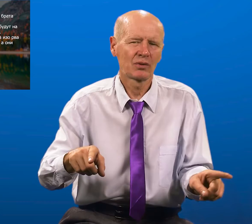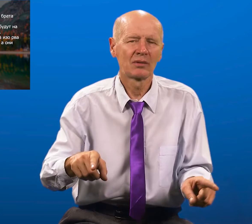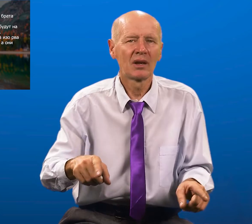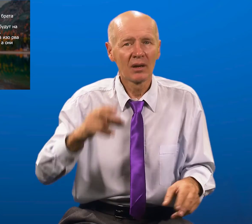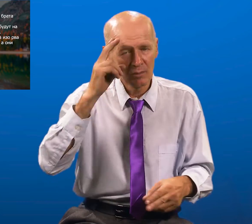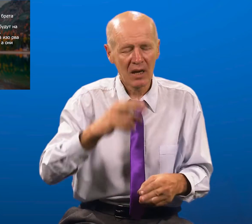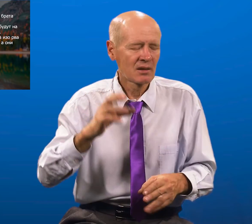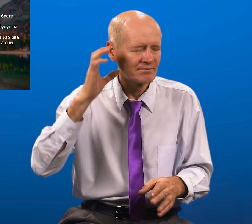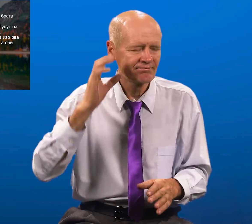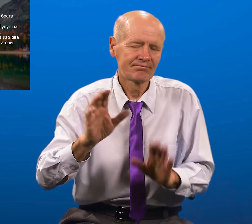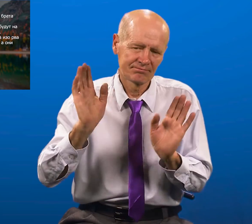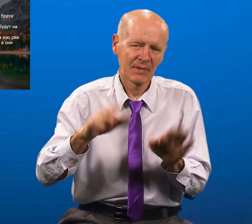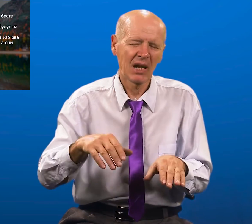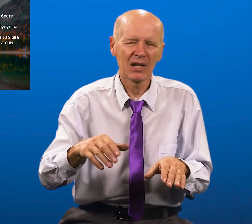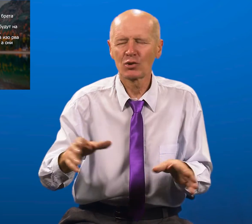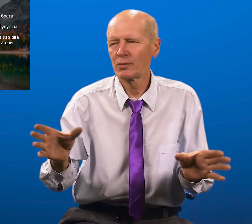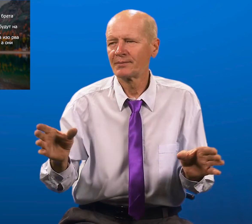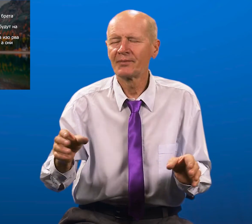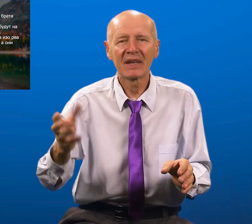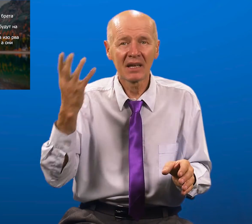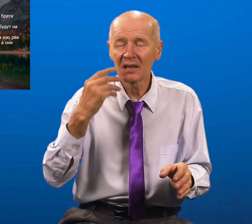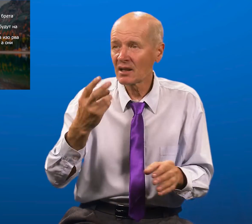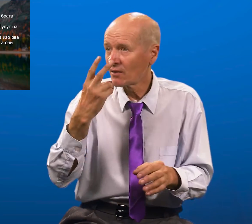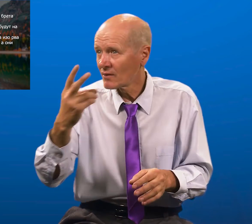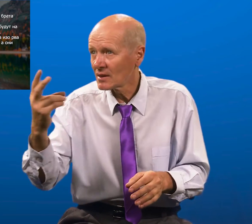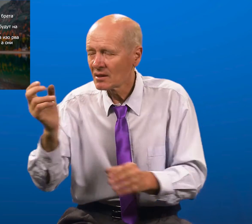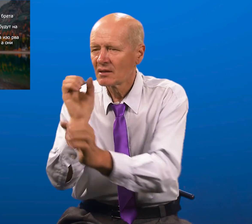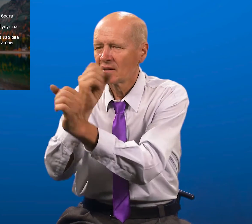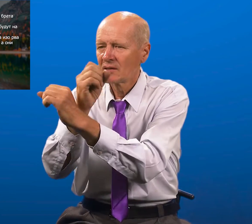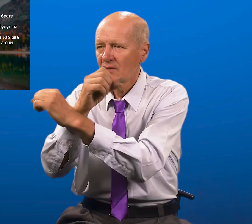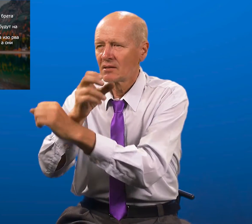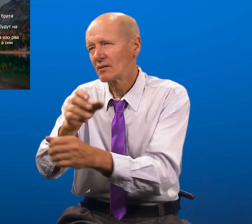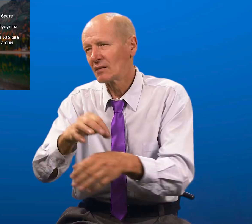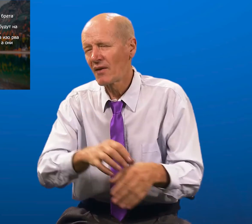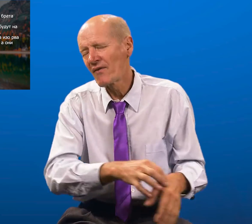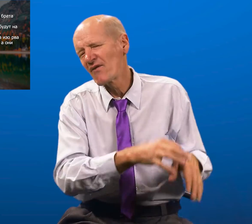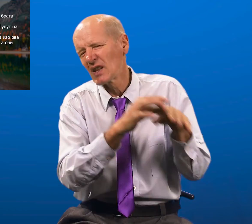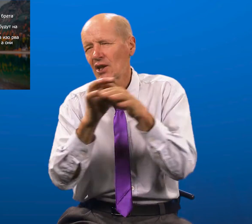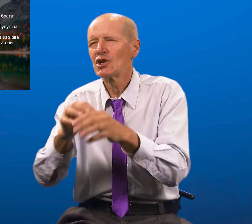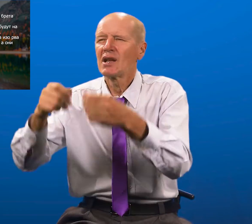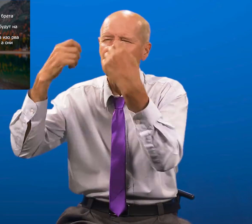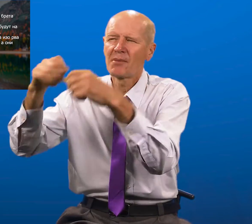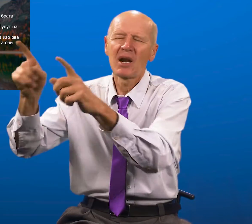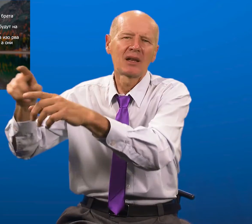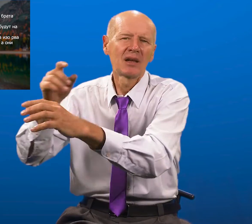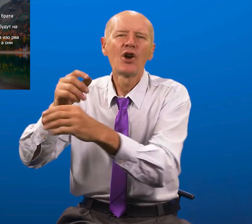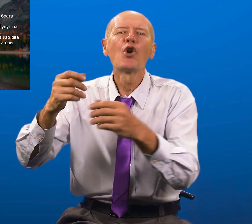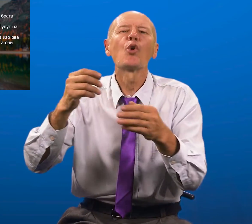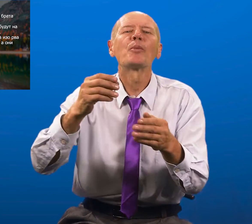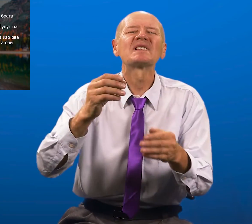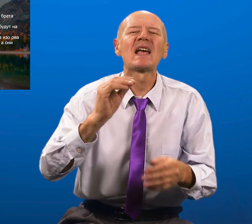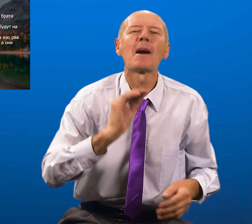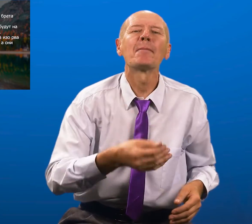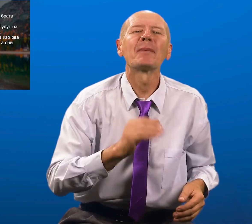его послушались. И когда приходили купцы мадиамские, вытащили Иосифа изо рва и продали